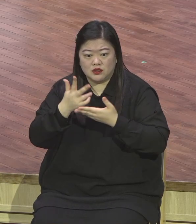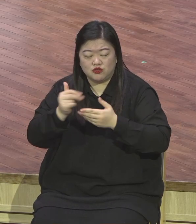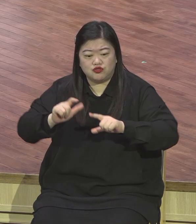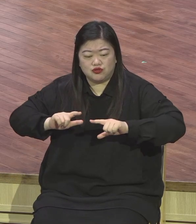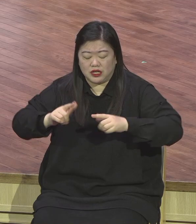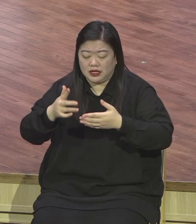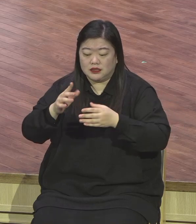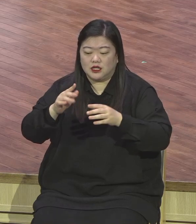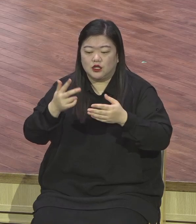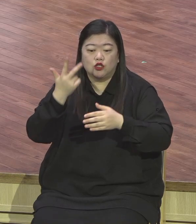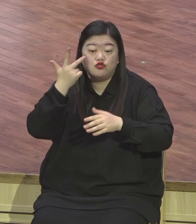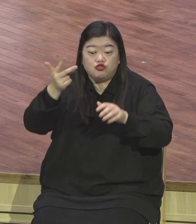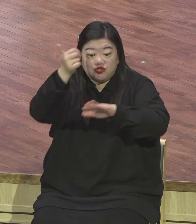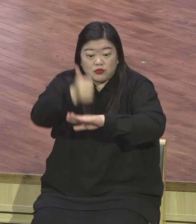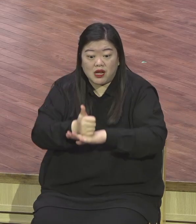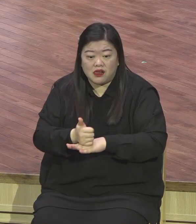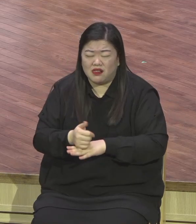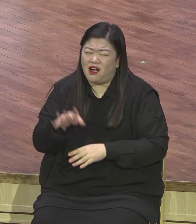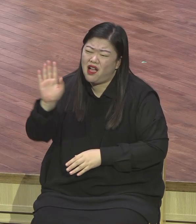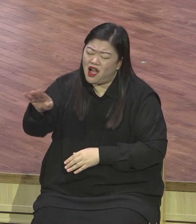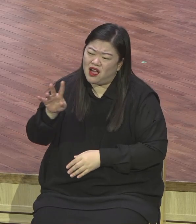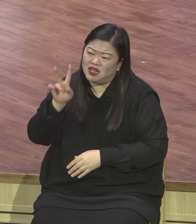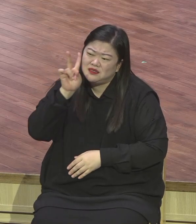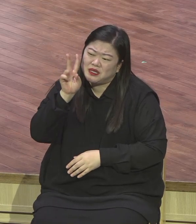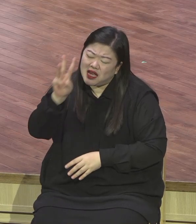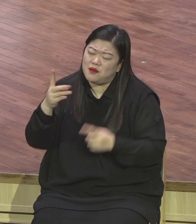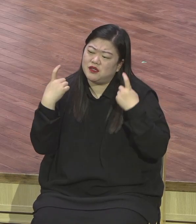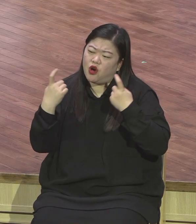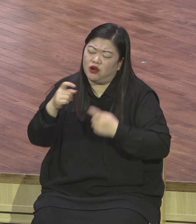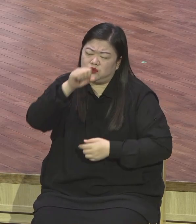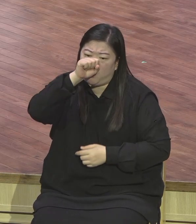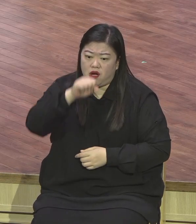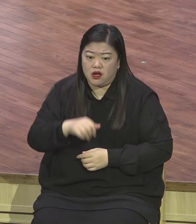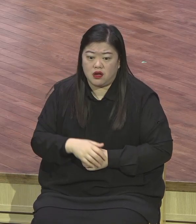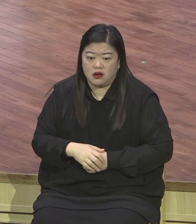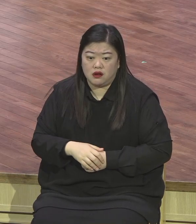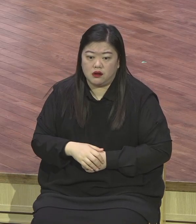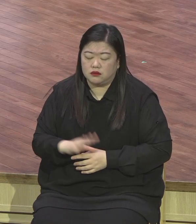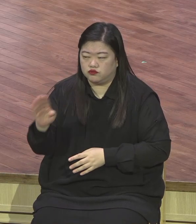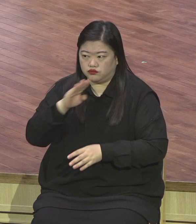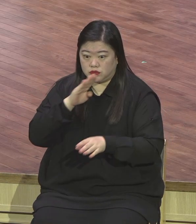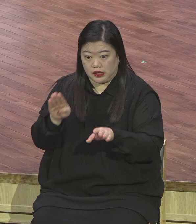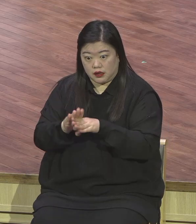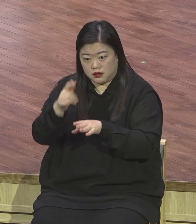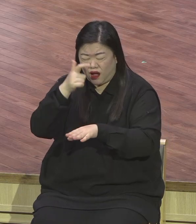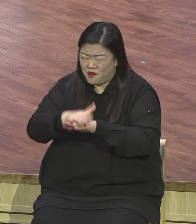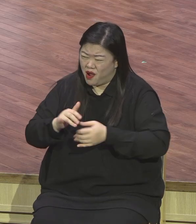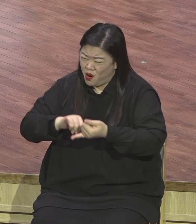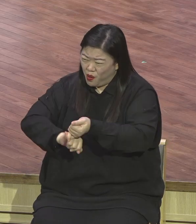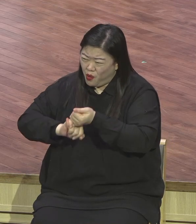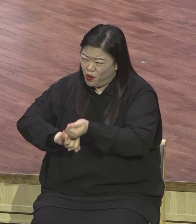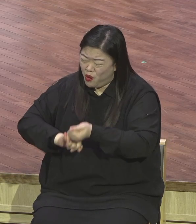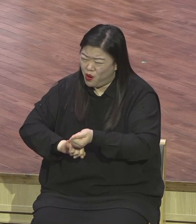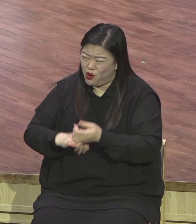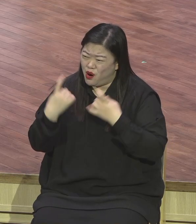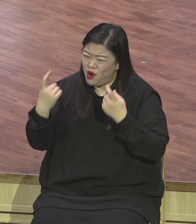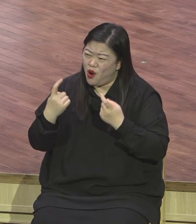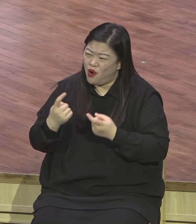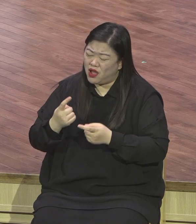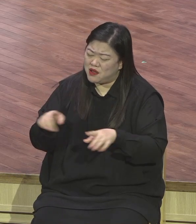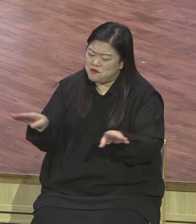불신자 볼 때 우스워 참 불상해 그러나 여러분의 상은 가장 가치 있는 삶에 투자하고 있는 거다